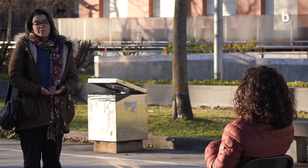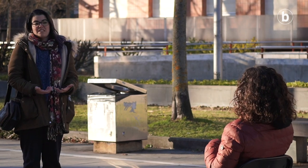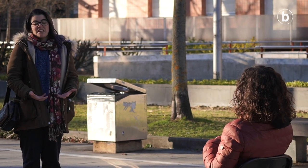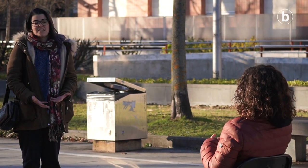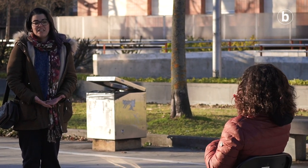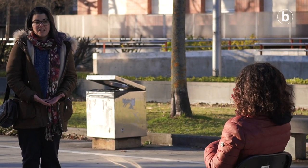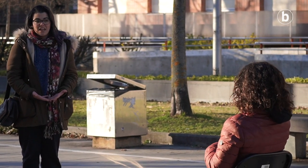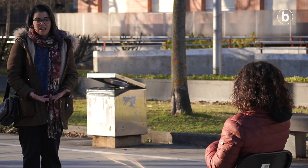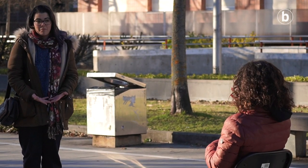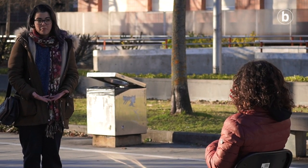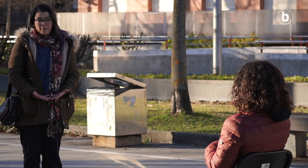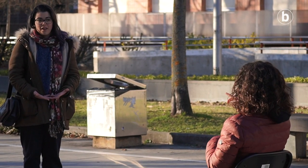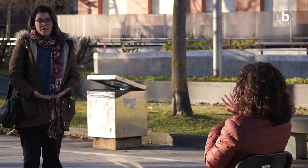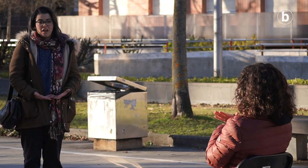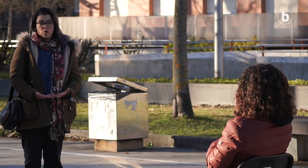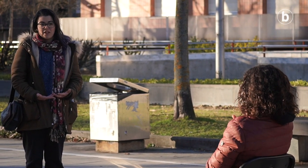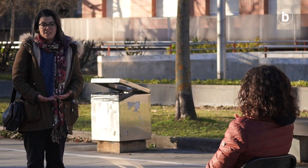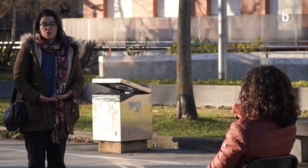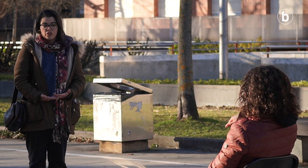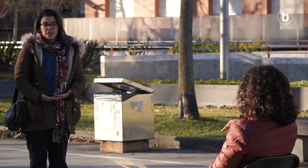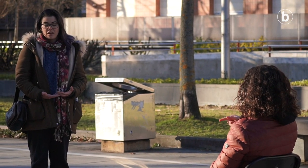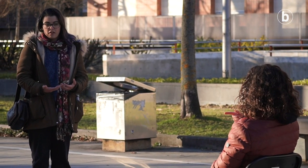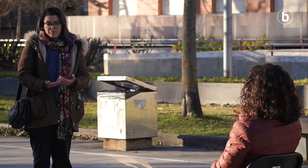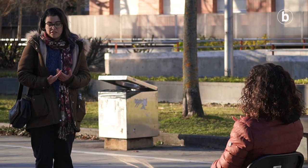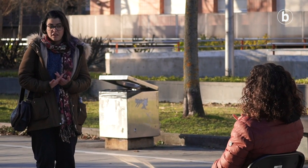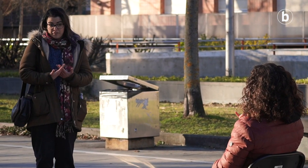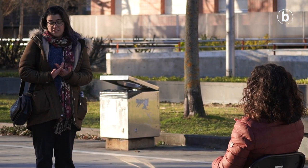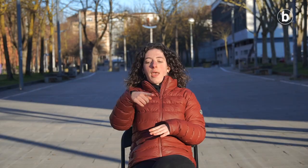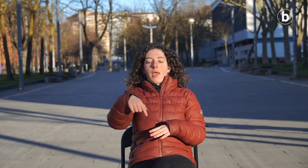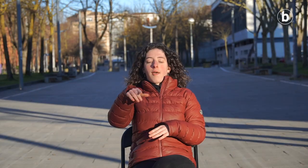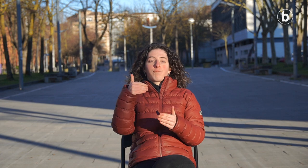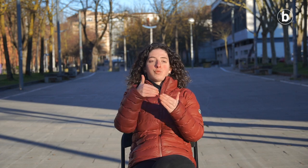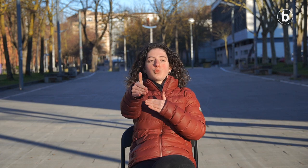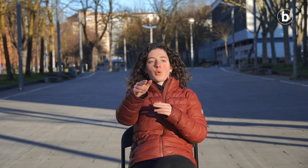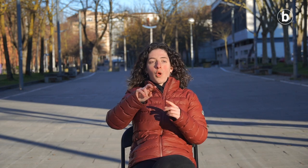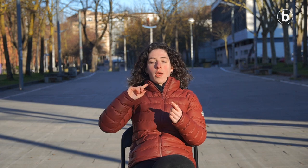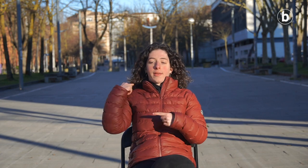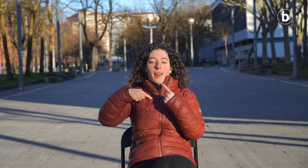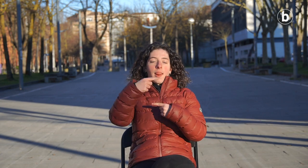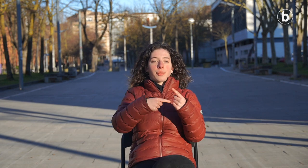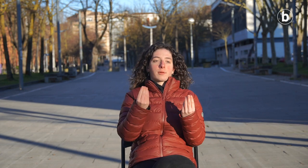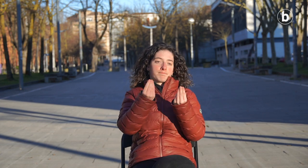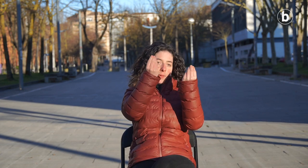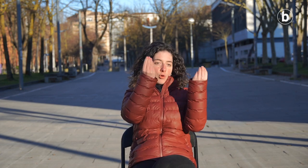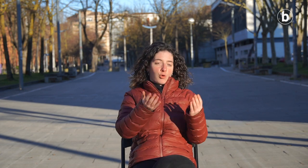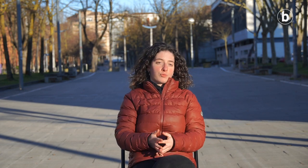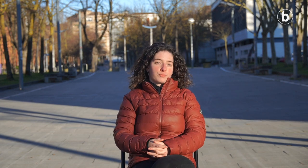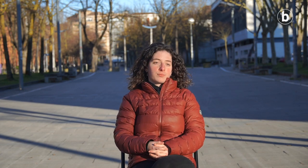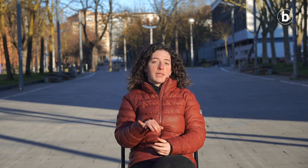gure bizitan azkenien nahi gabe bebai aurre iritzi horiek afektatzen digute, guk jarraitu behar dugu horrokan